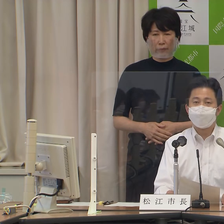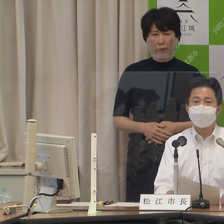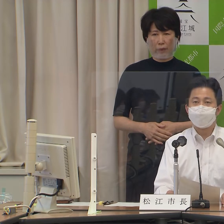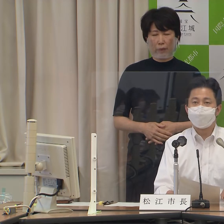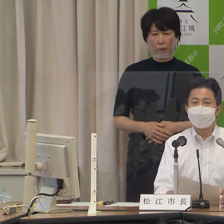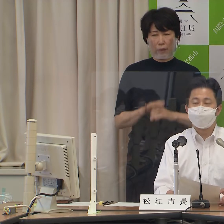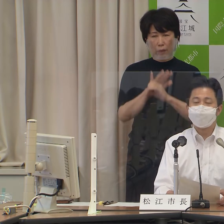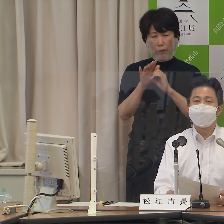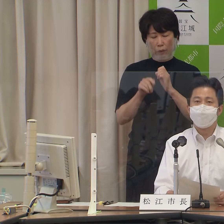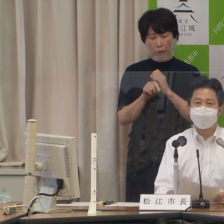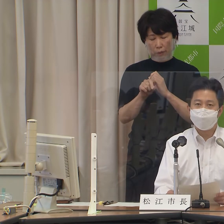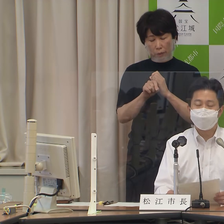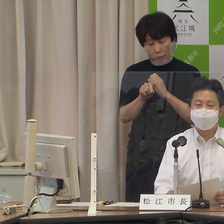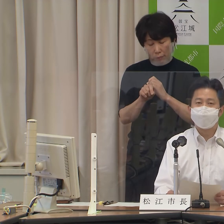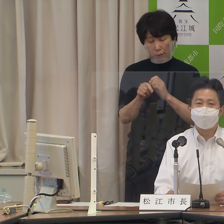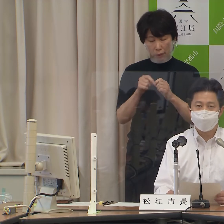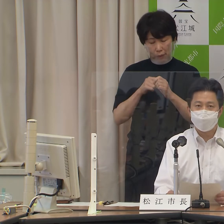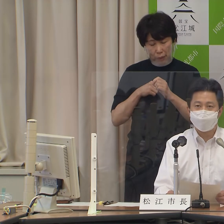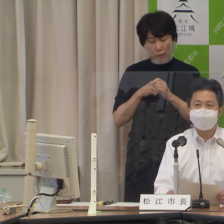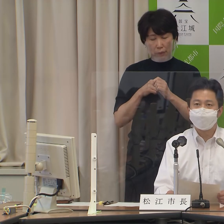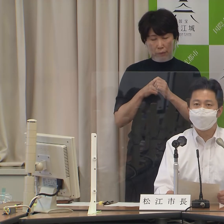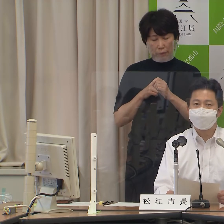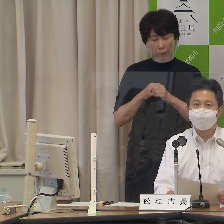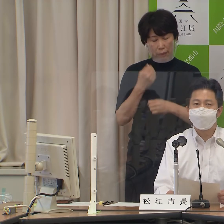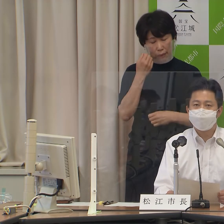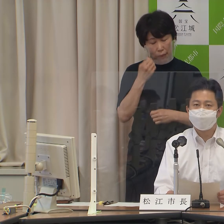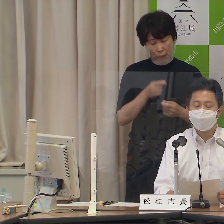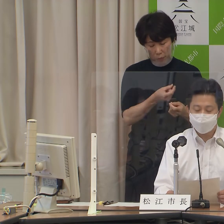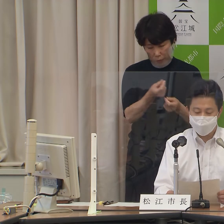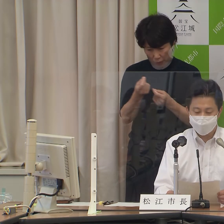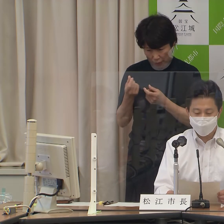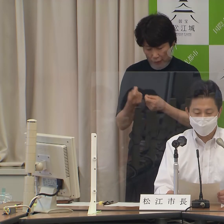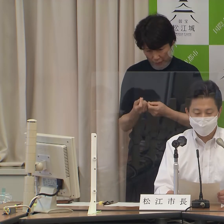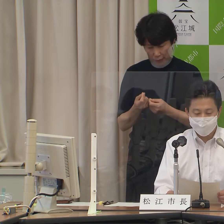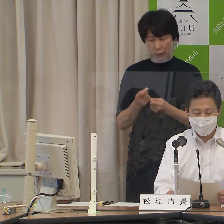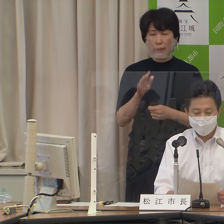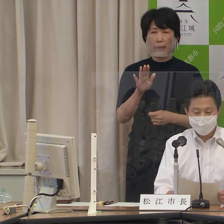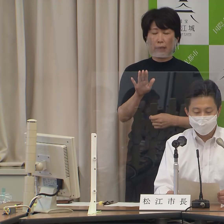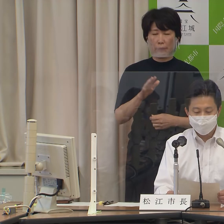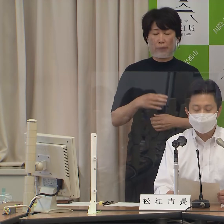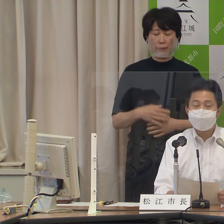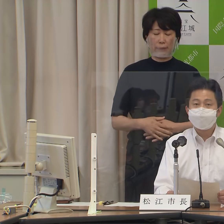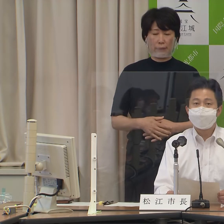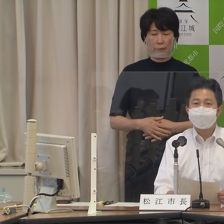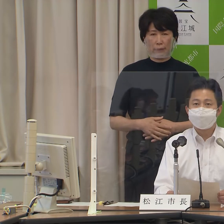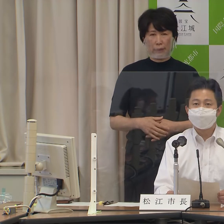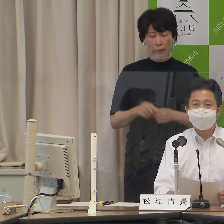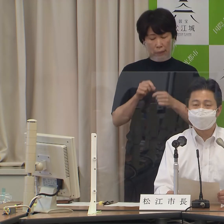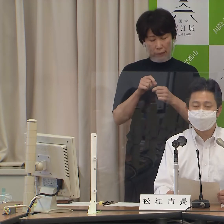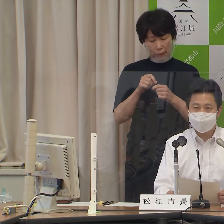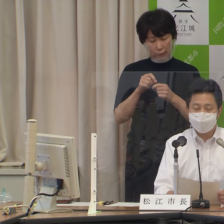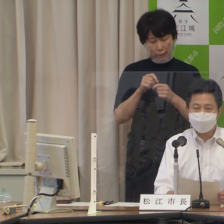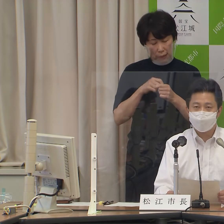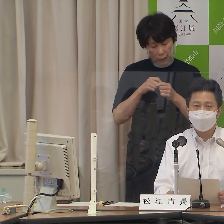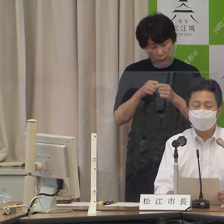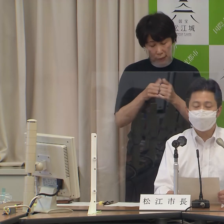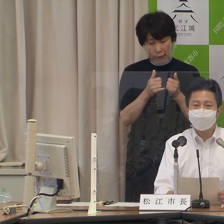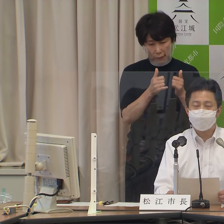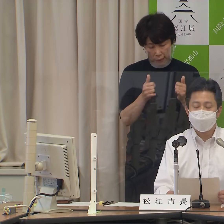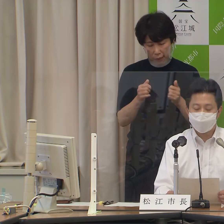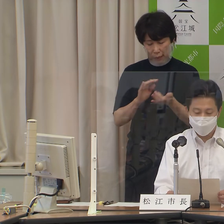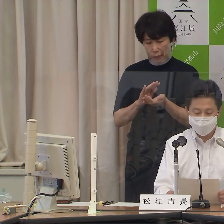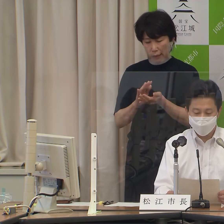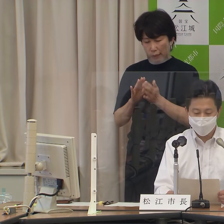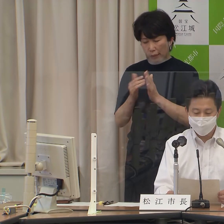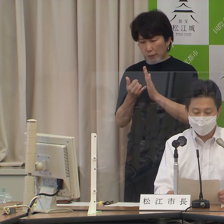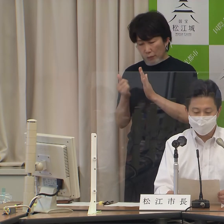新型コロナウイルス感染症は誰でも感染する可能性があります。感染された方やそのご家族